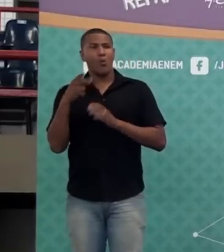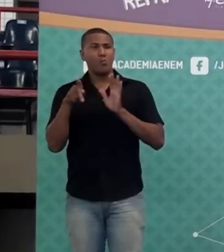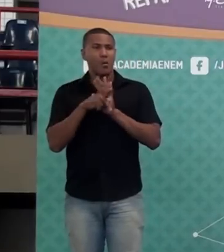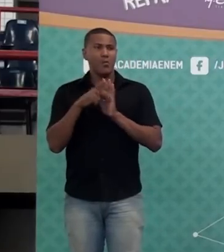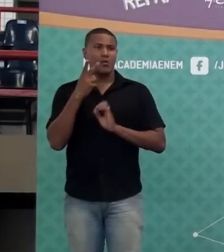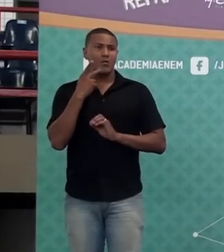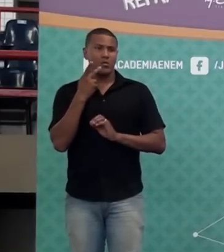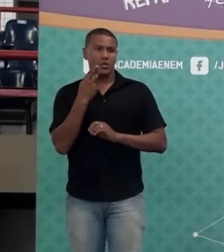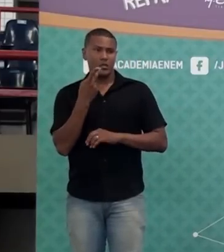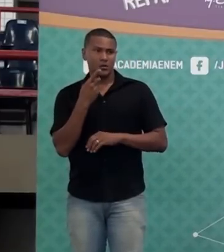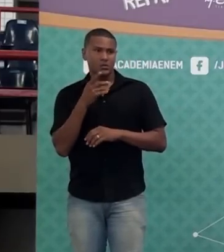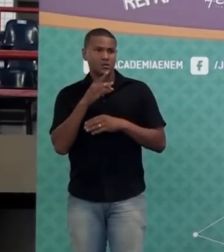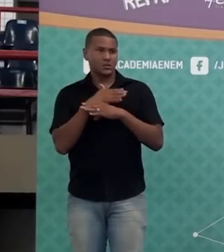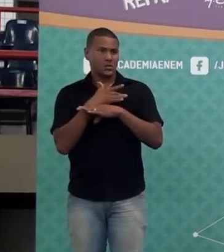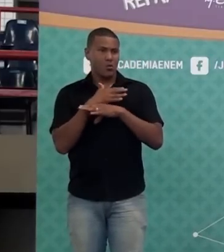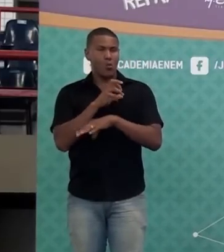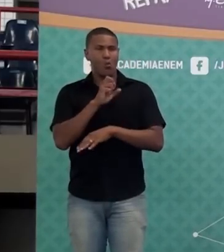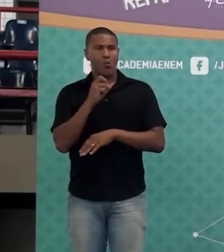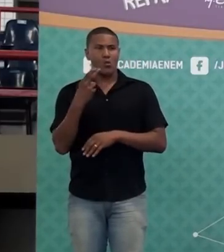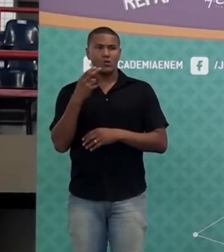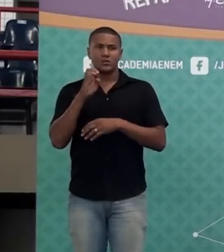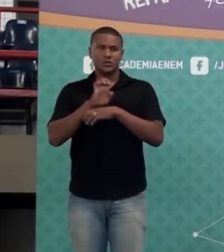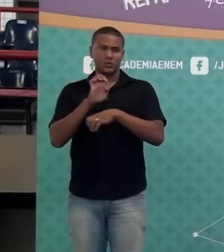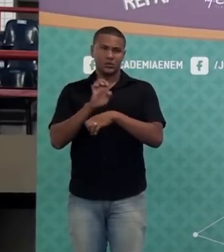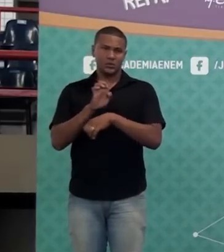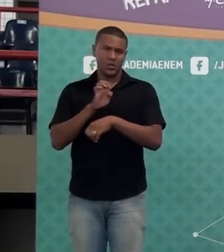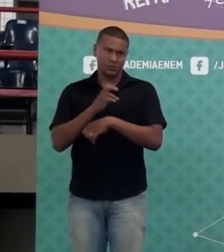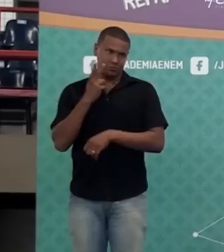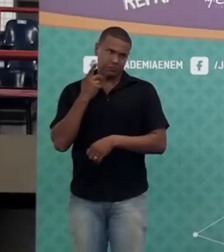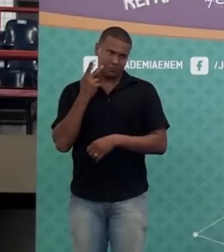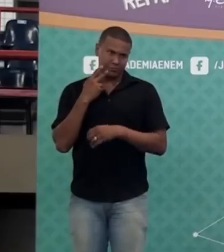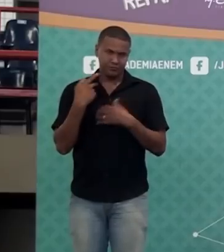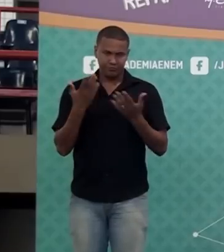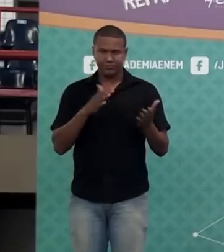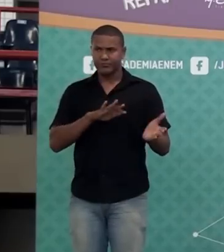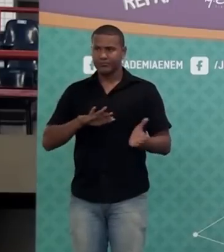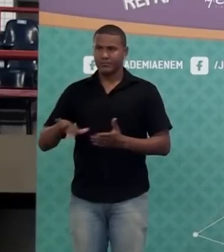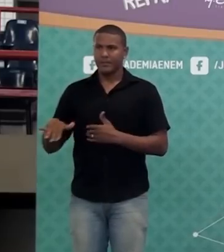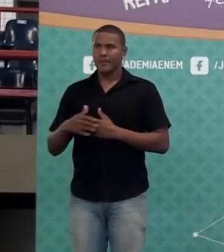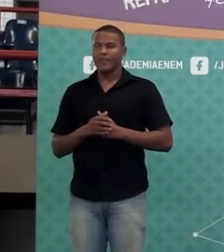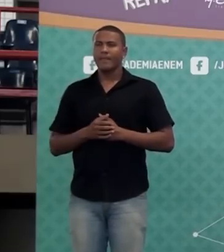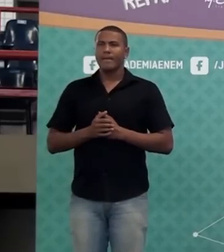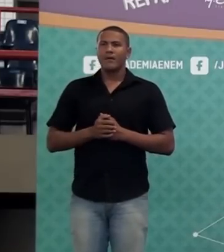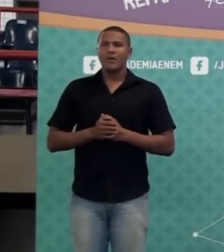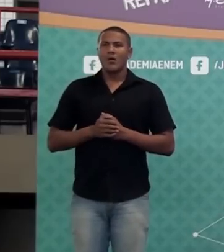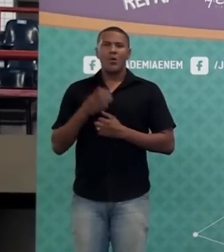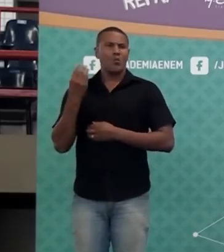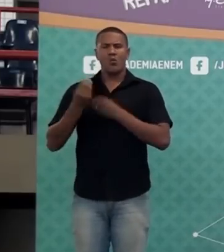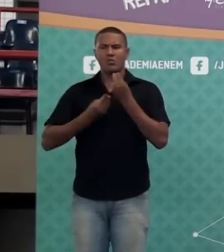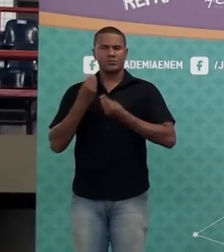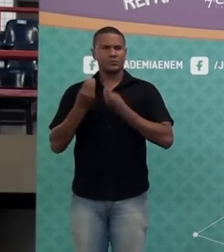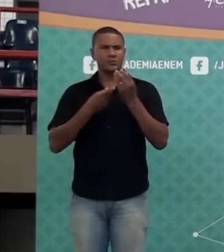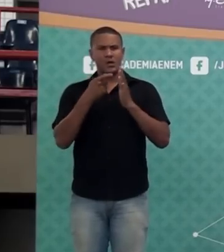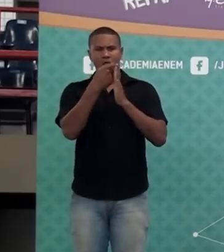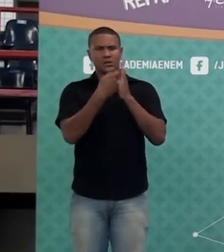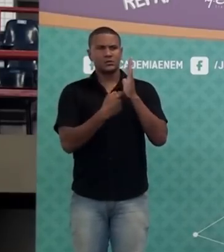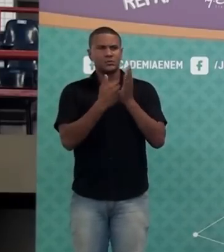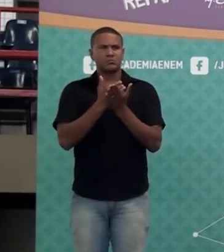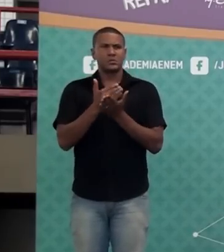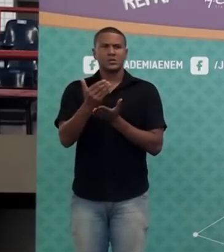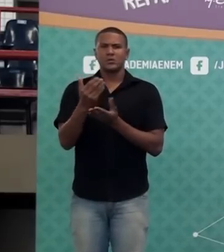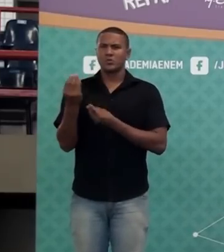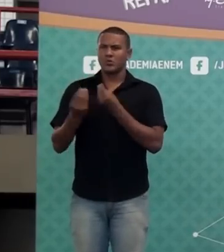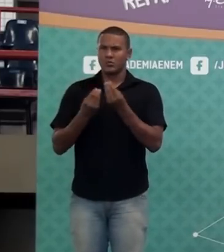Como devo começar uma redação? Essa pergunta, ela foi colocada no nosso primeiro encontro.